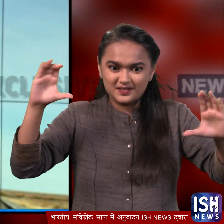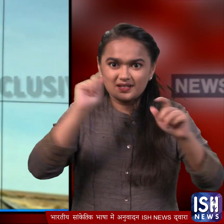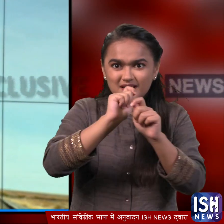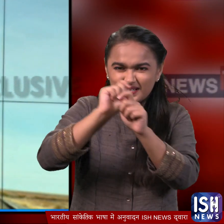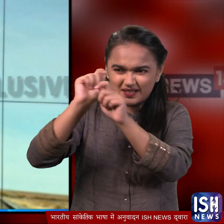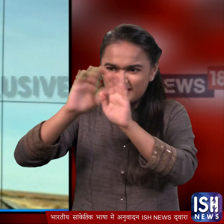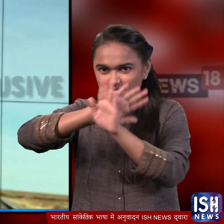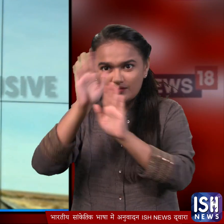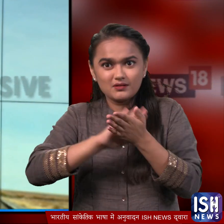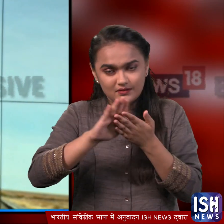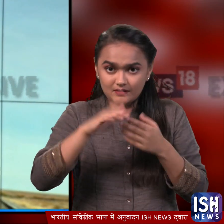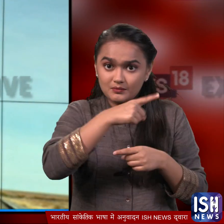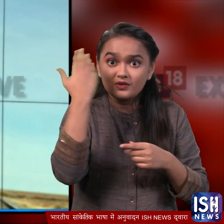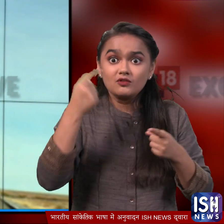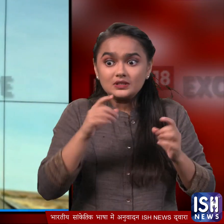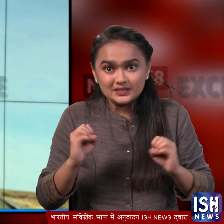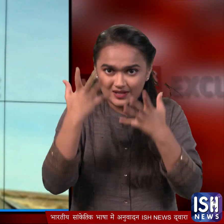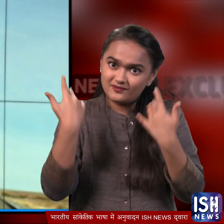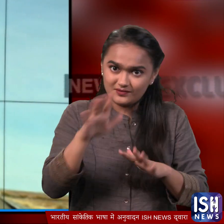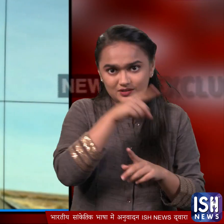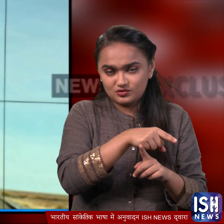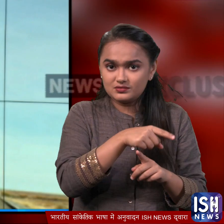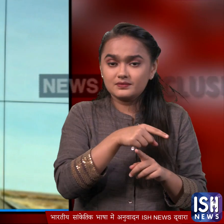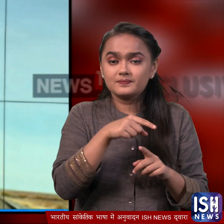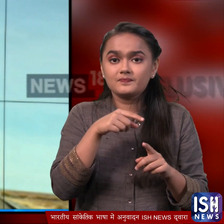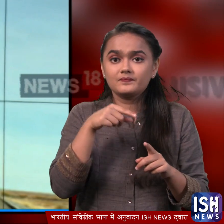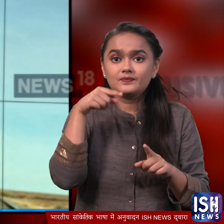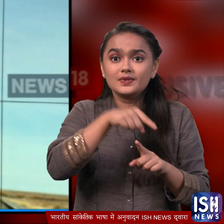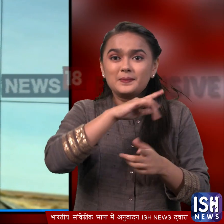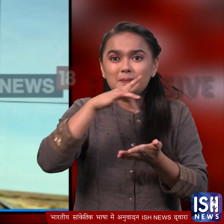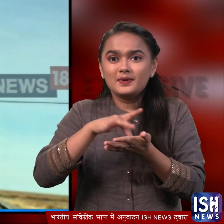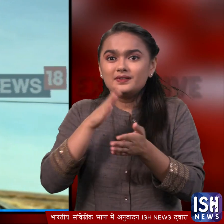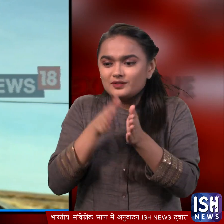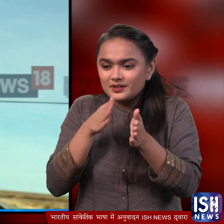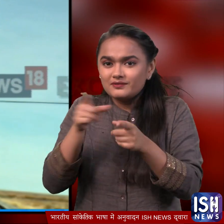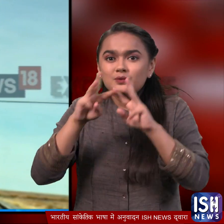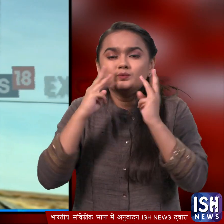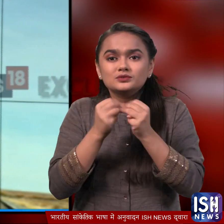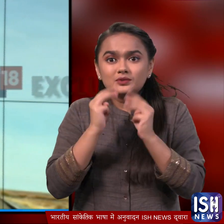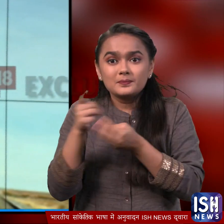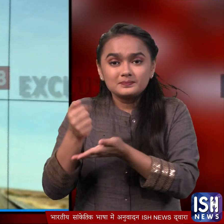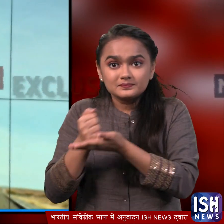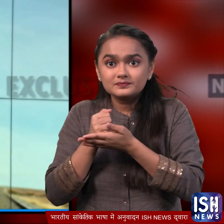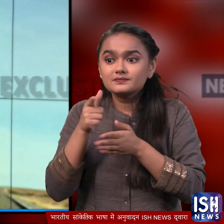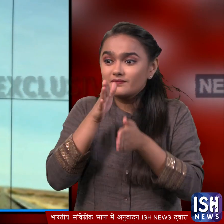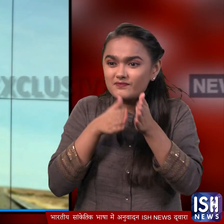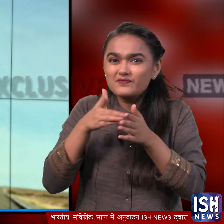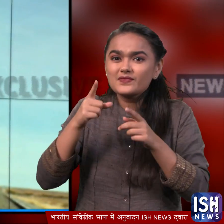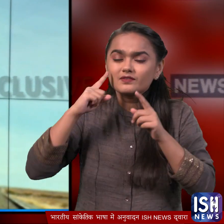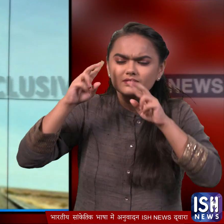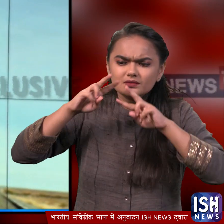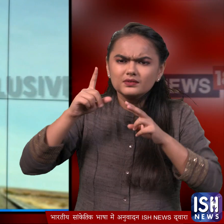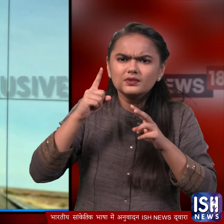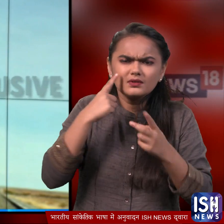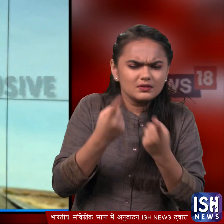करके कार या मोटरसाइकिल ढोने के लिए इस्तेमाल करने का प्रयोग शुरू किया। इनमें मध्य रेलवे की वर्कशॉप की मदद रेलवे की